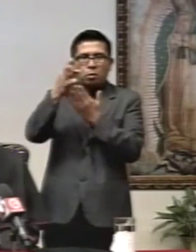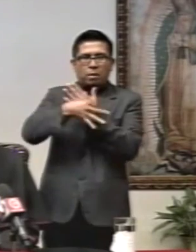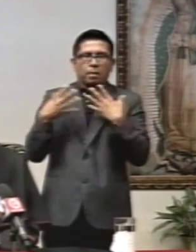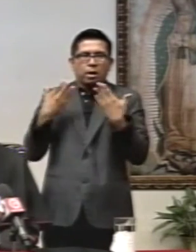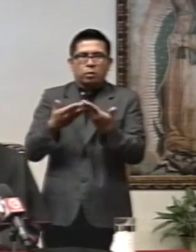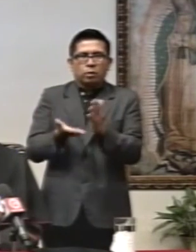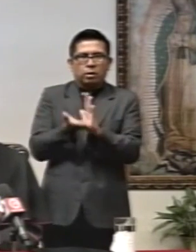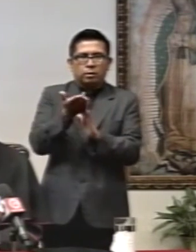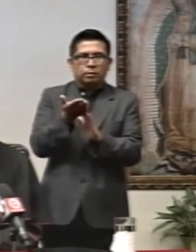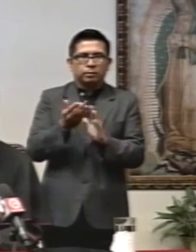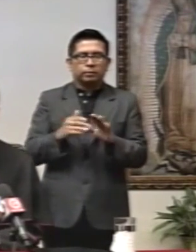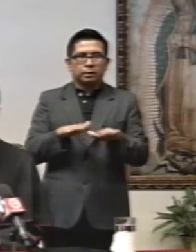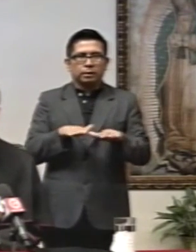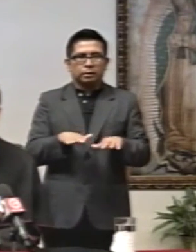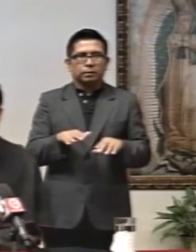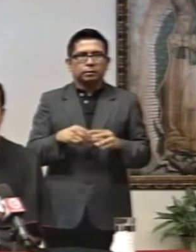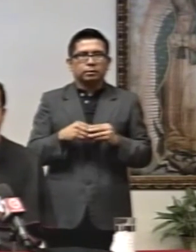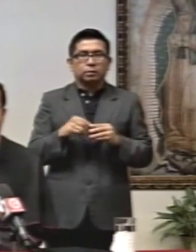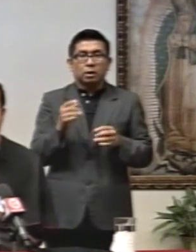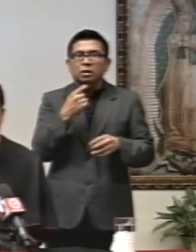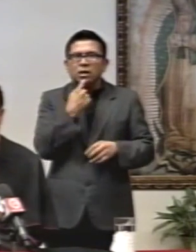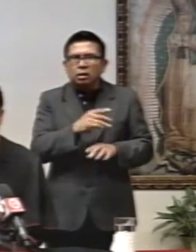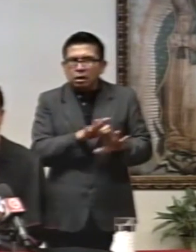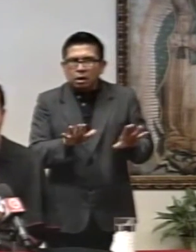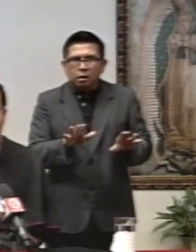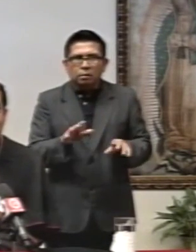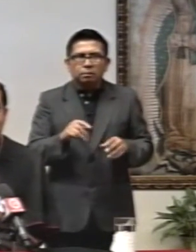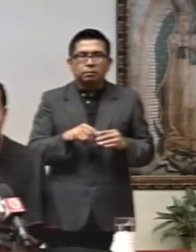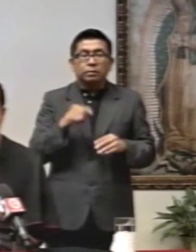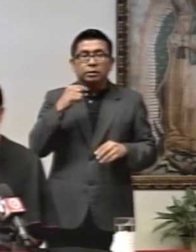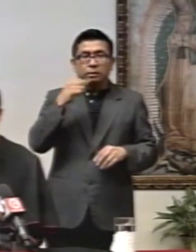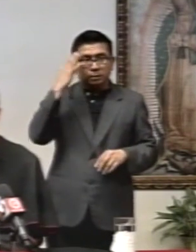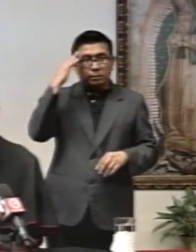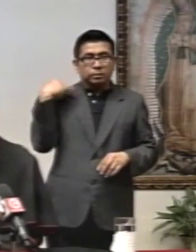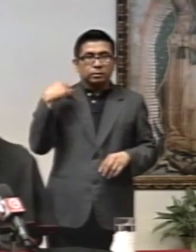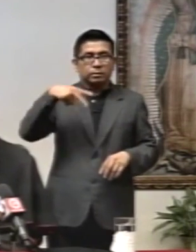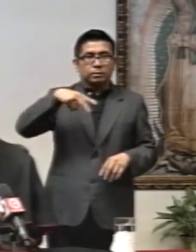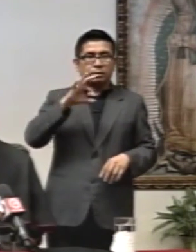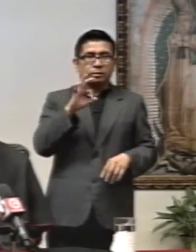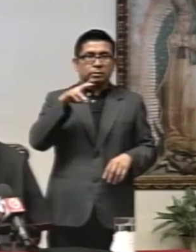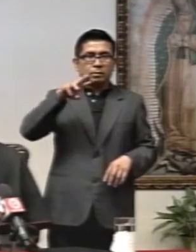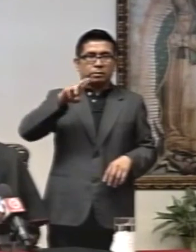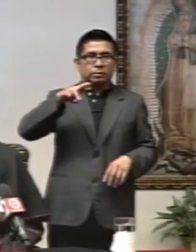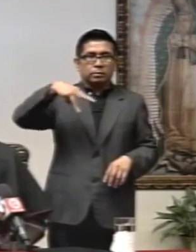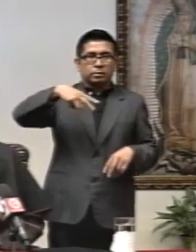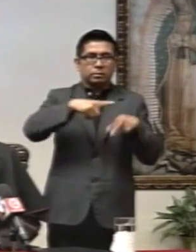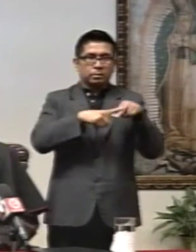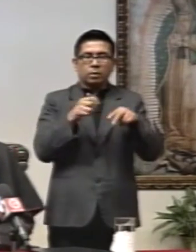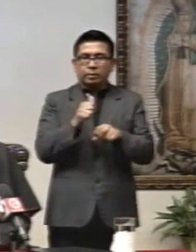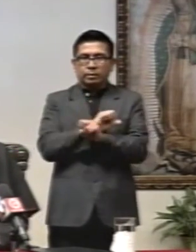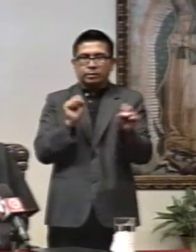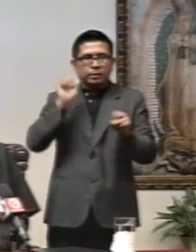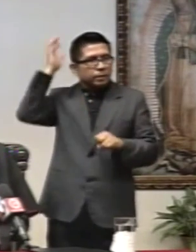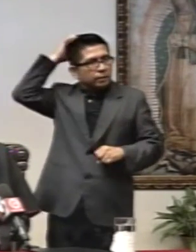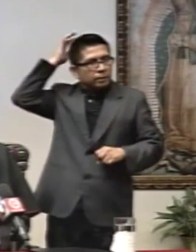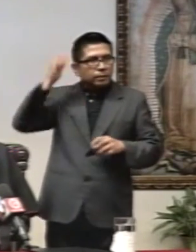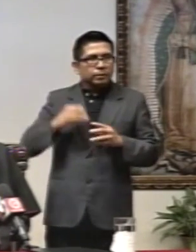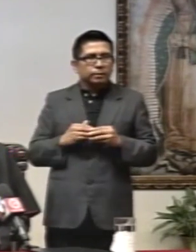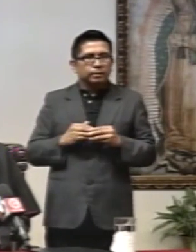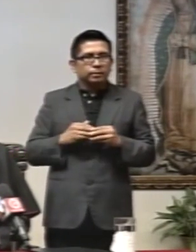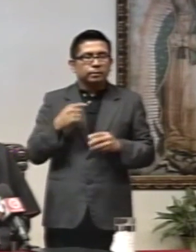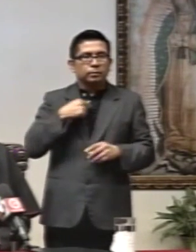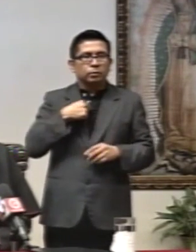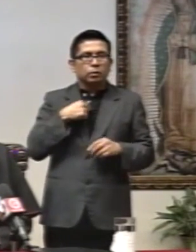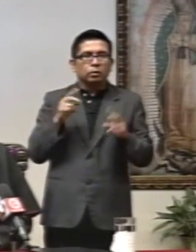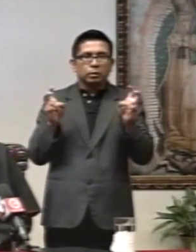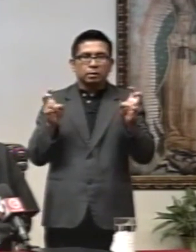Muchísimas gracias. ¿O faltaba alguien más? La última pregunta, de Norma Ramírez, de Arbes. Buenos días, monseñor. En relación al